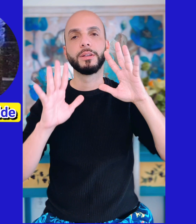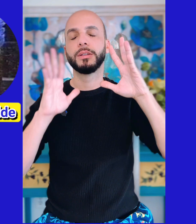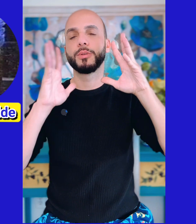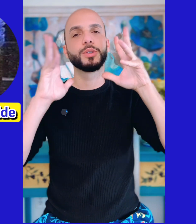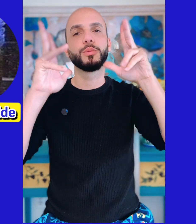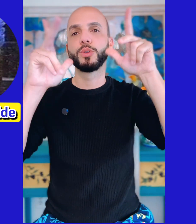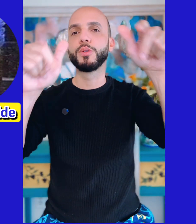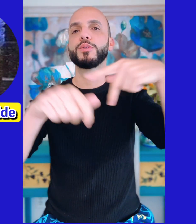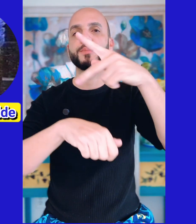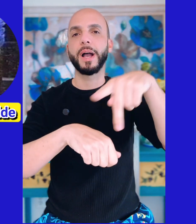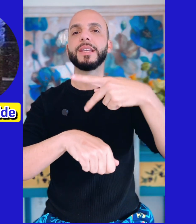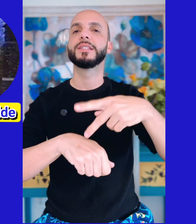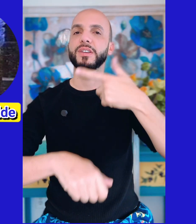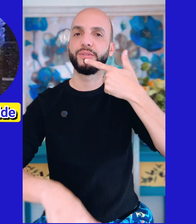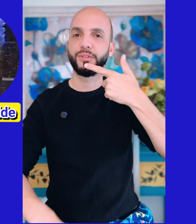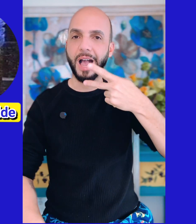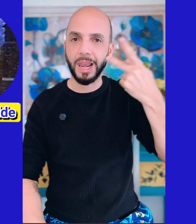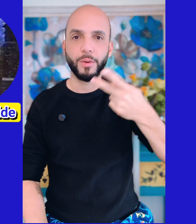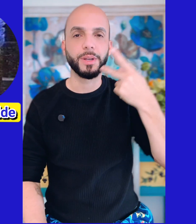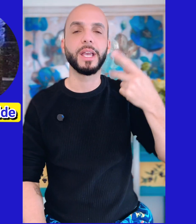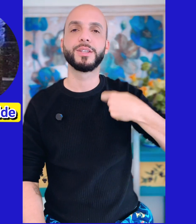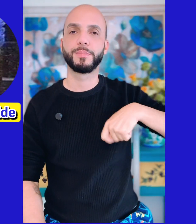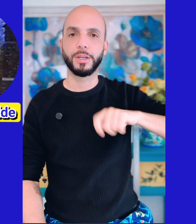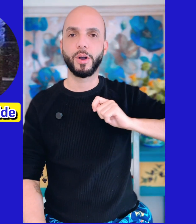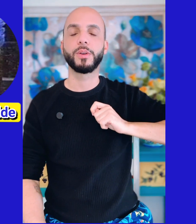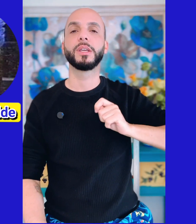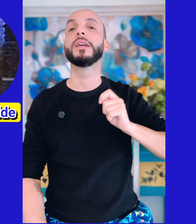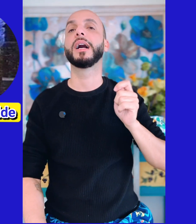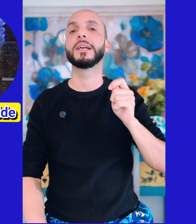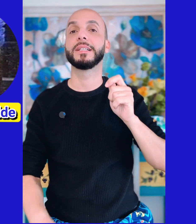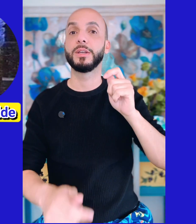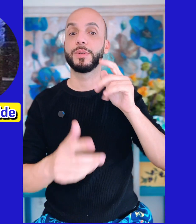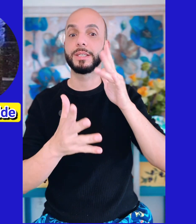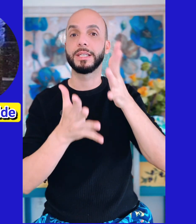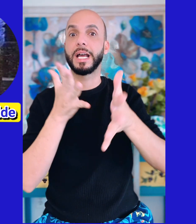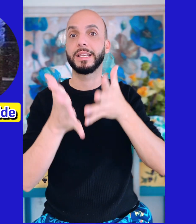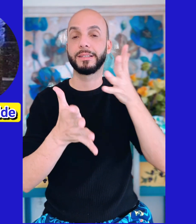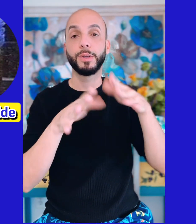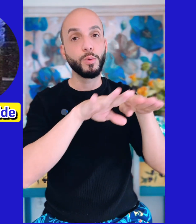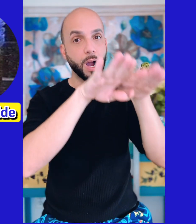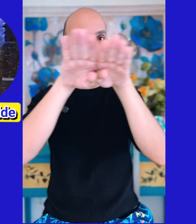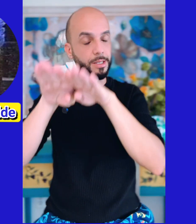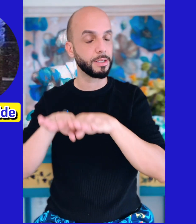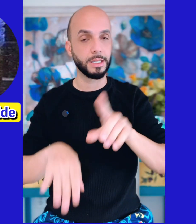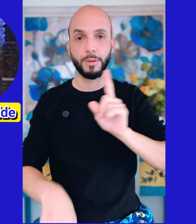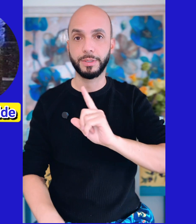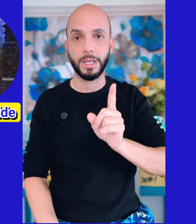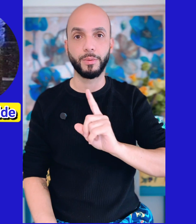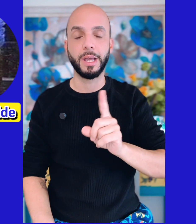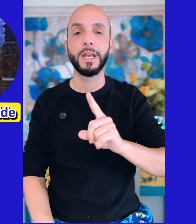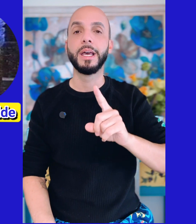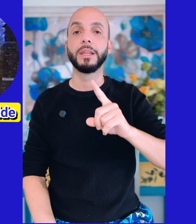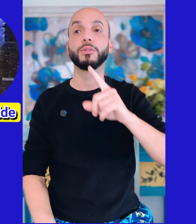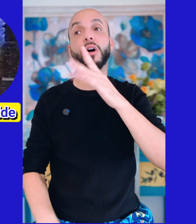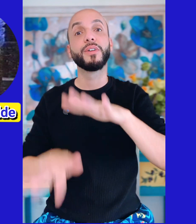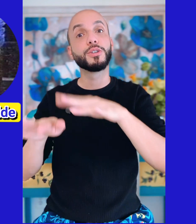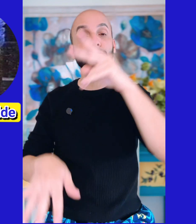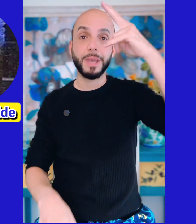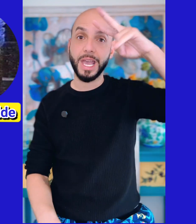não são todos os países que falam, né, espanhol que as línguas de sinais são iguais. Não são, né? Então, talvez no